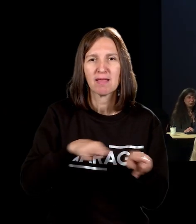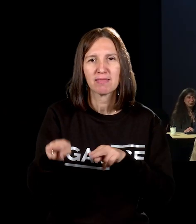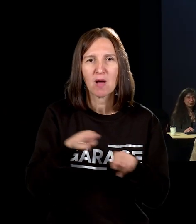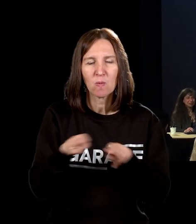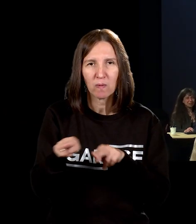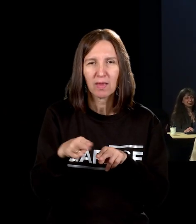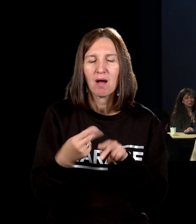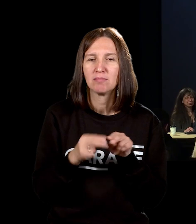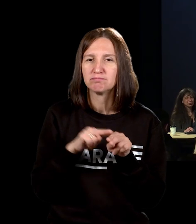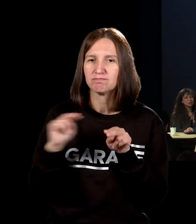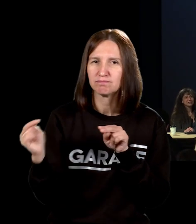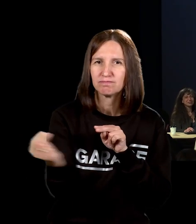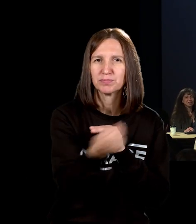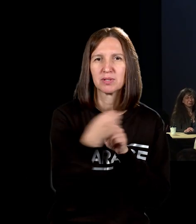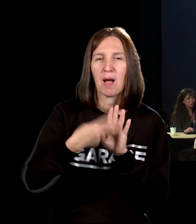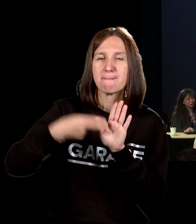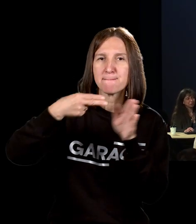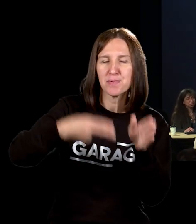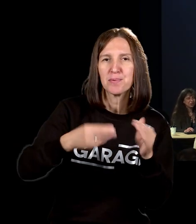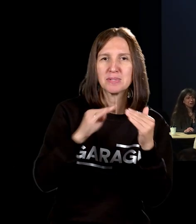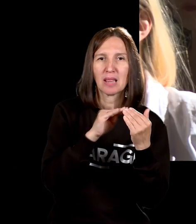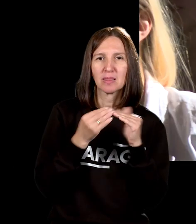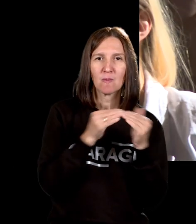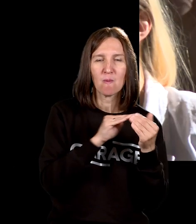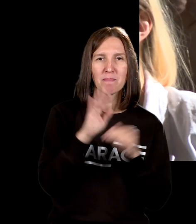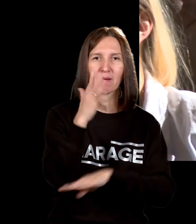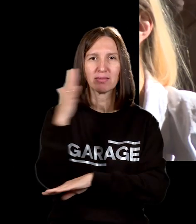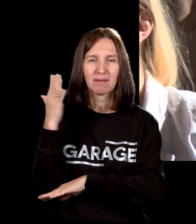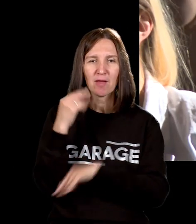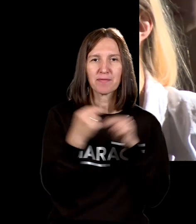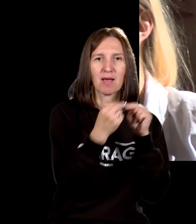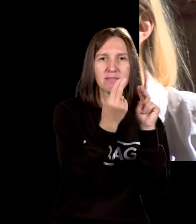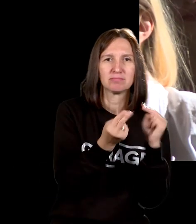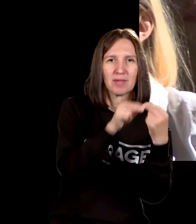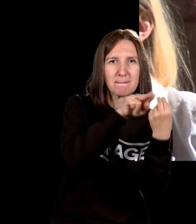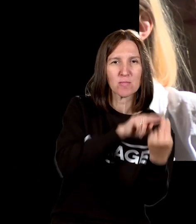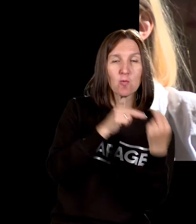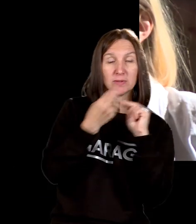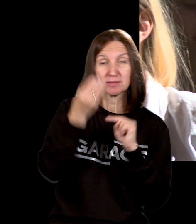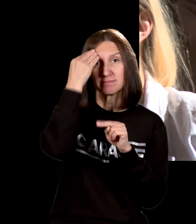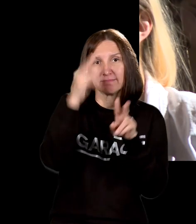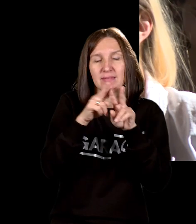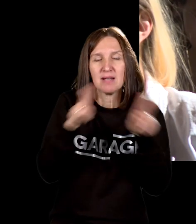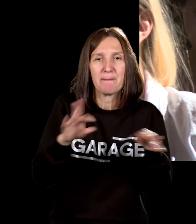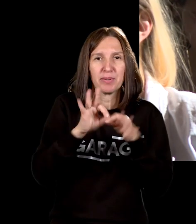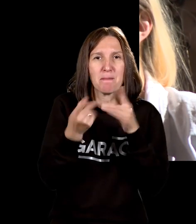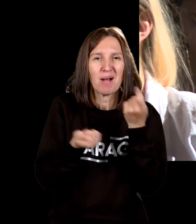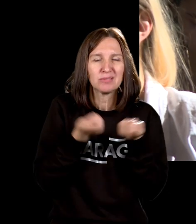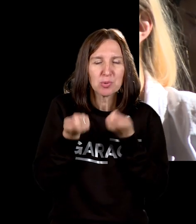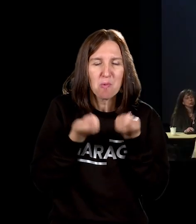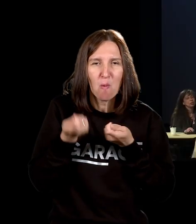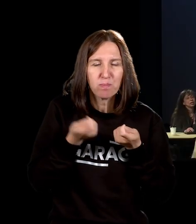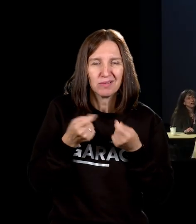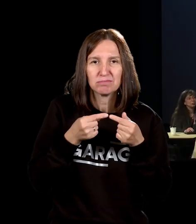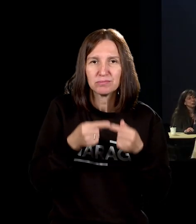вот домики, деревья, мостики там, и все такое. И здесь это как бы такого же масштаба и такой же подробности, абсолютно